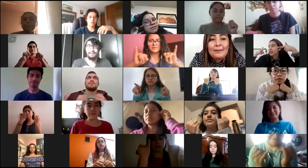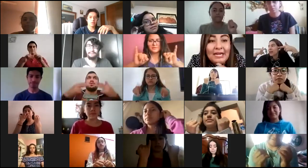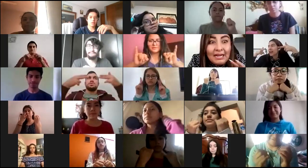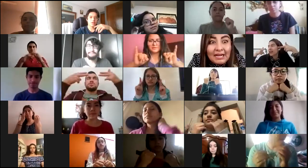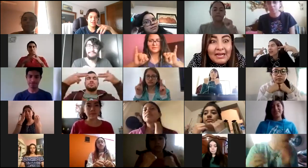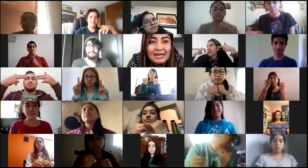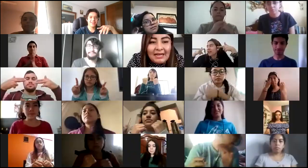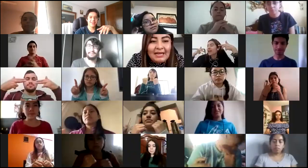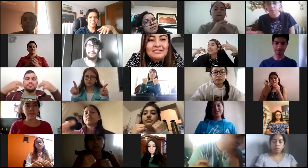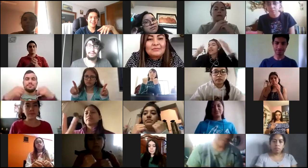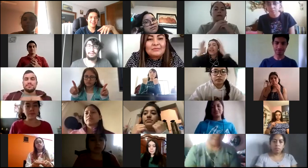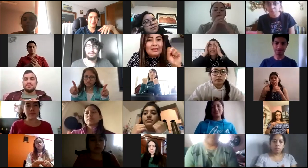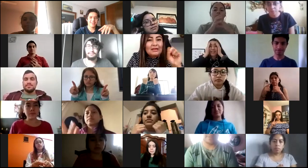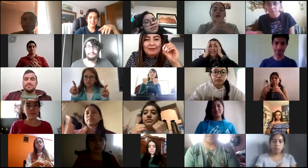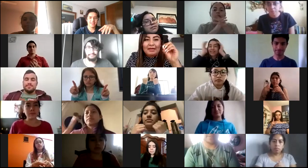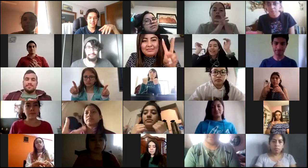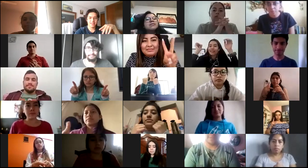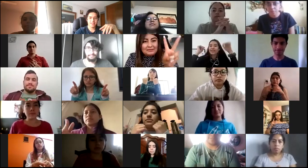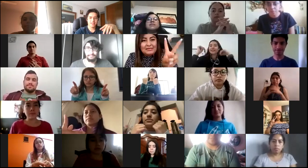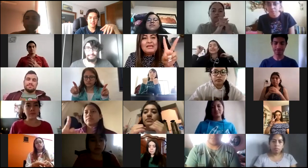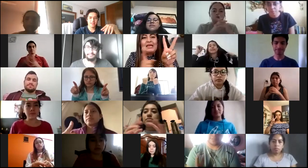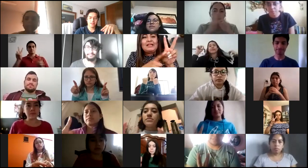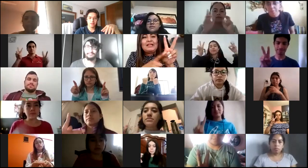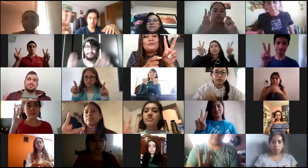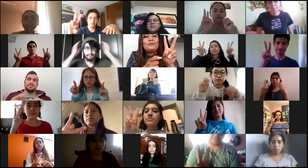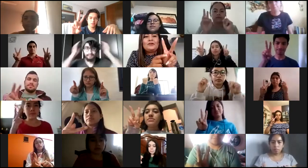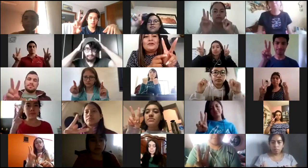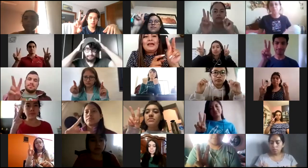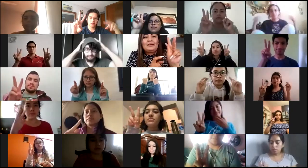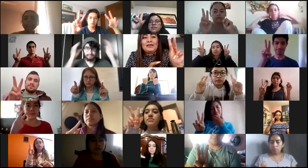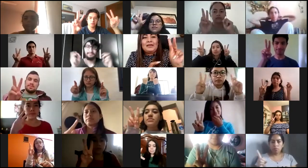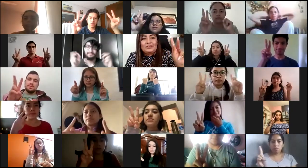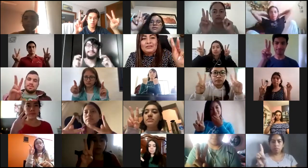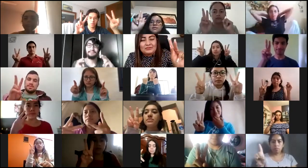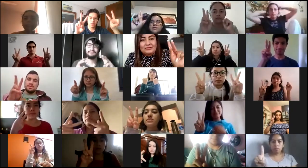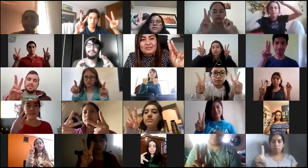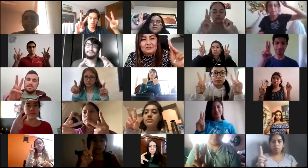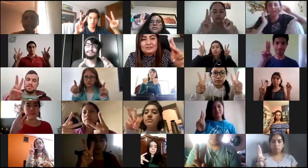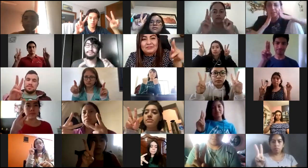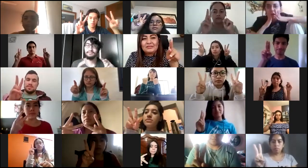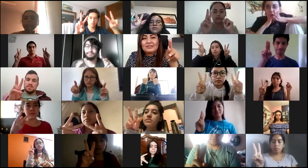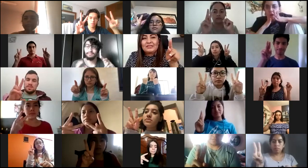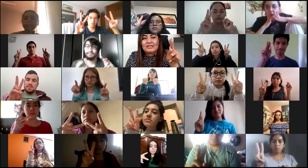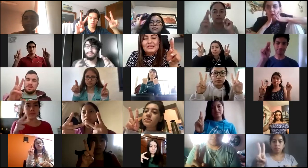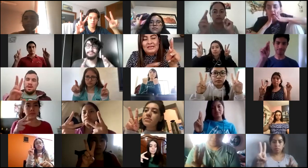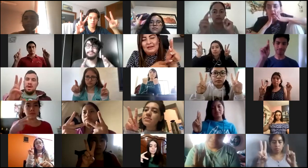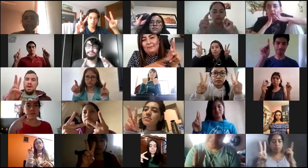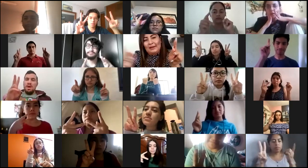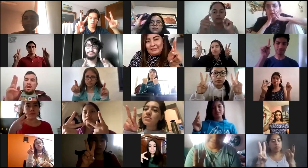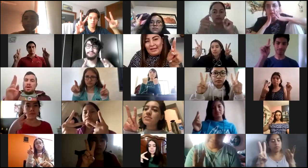K hacemos como el de amor y paz. El dedo medio va en medio de los dos dedos y la palma hacia